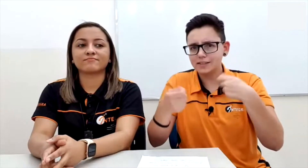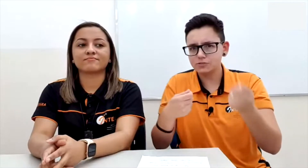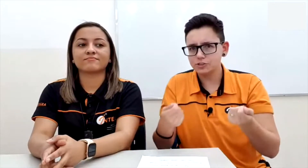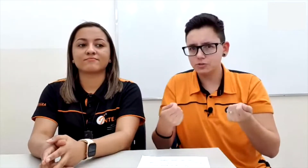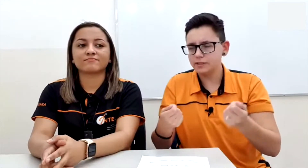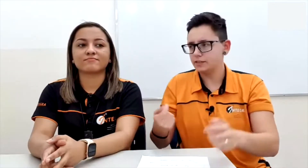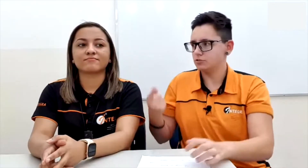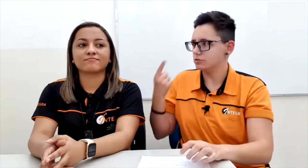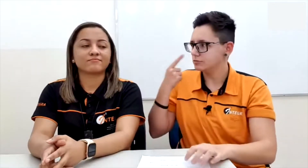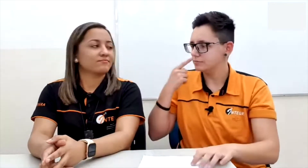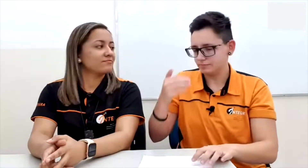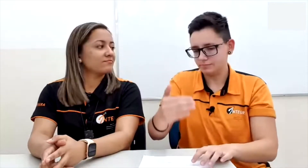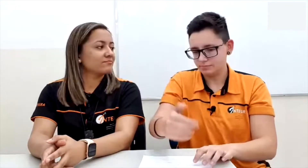de contextos.